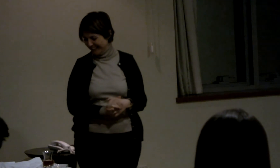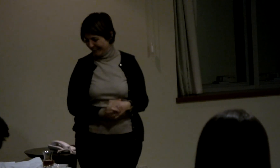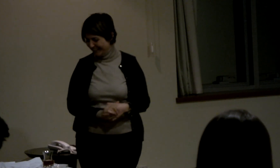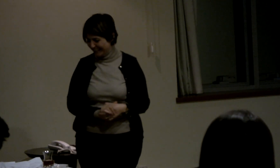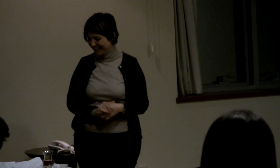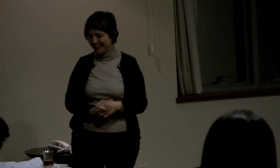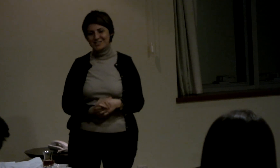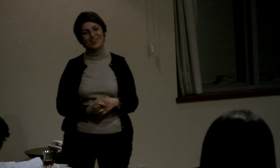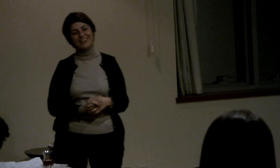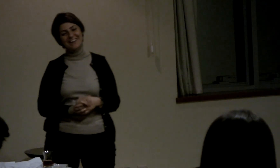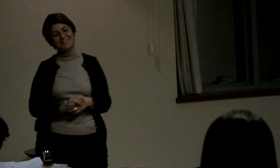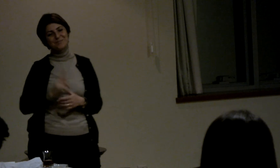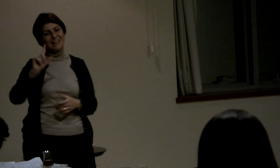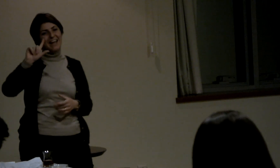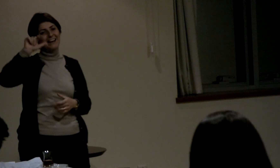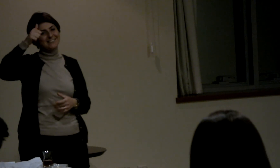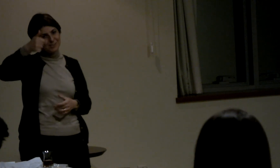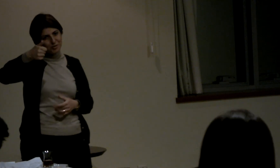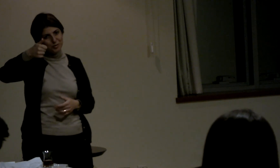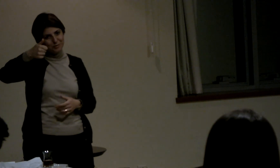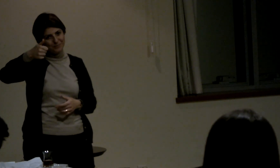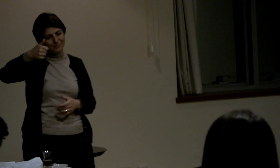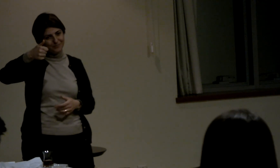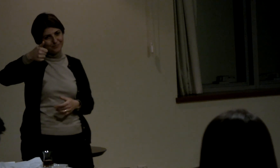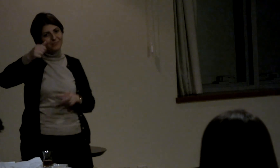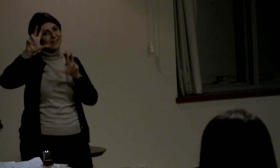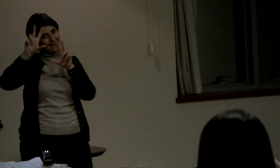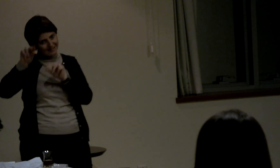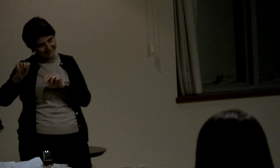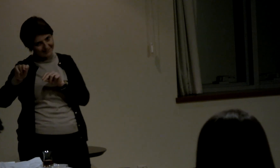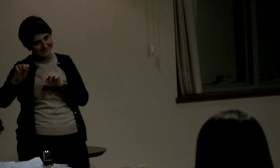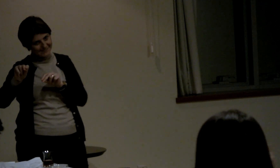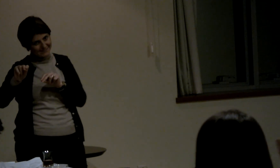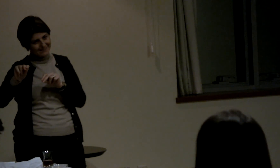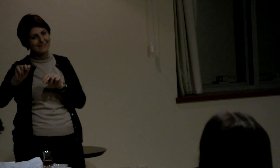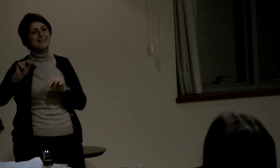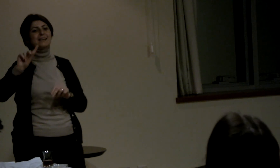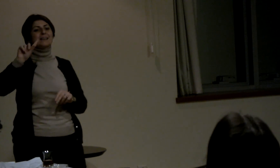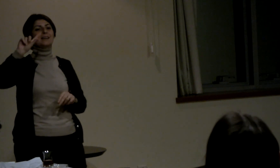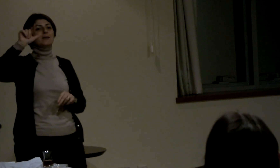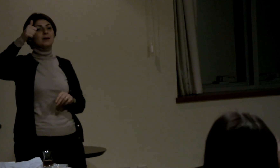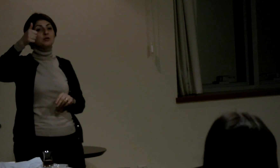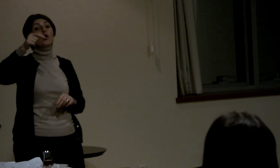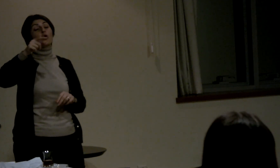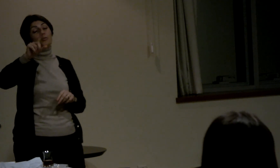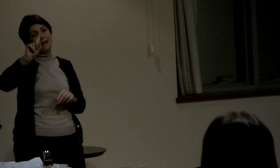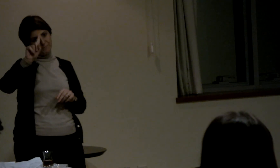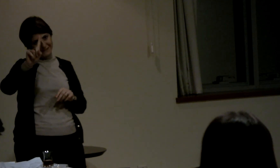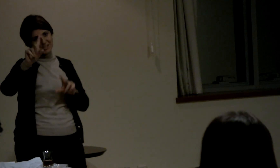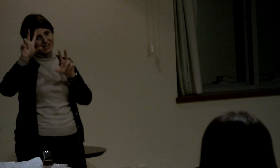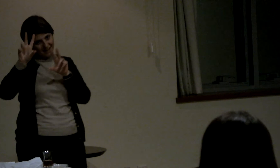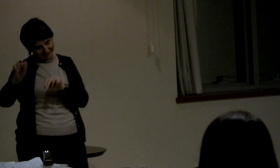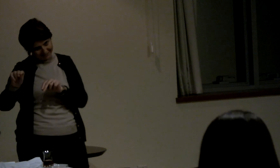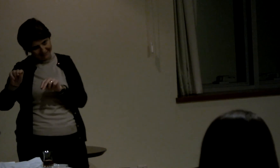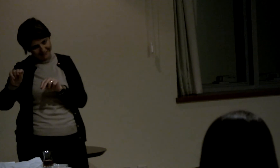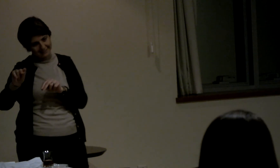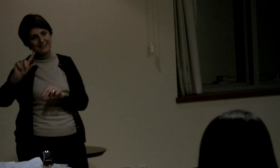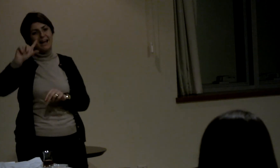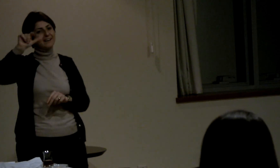sonra ertesi gün kaldınız. Yok, yani bir gece kaldık. Ertesi